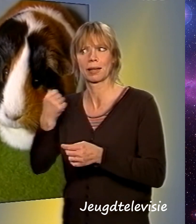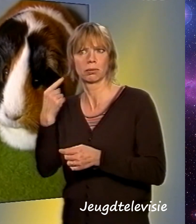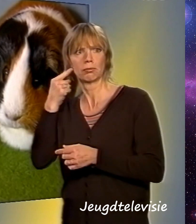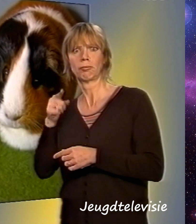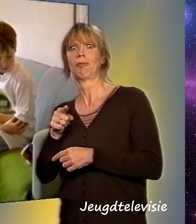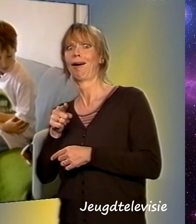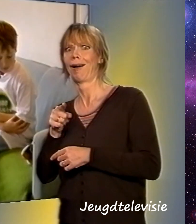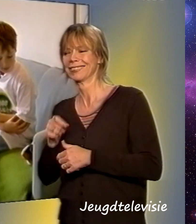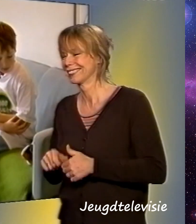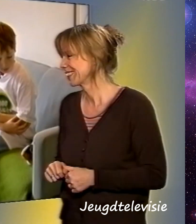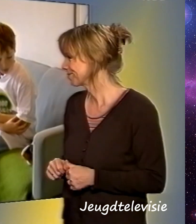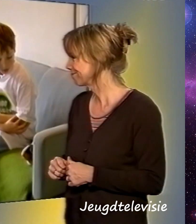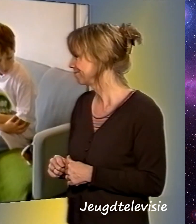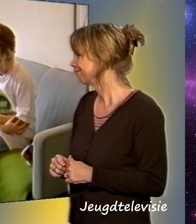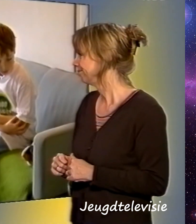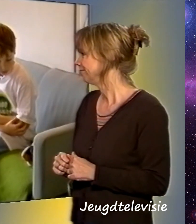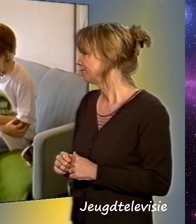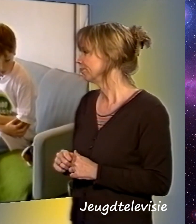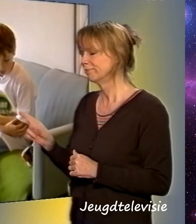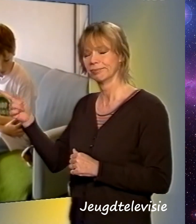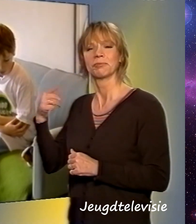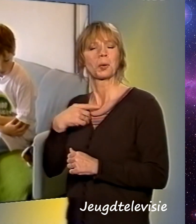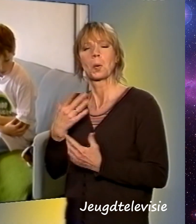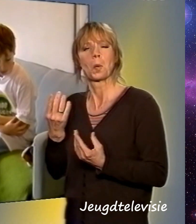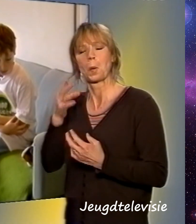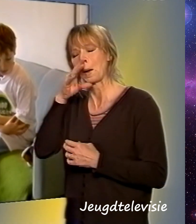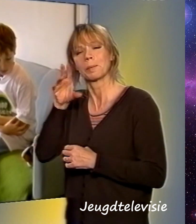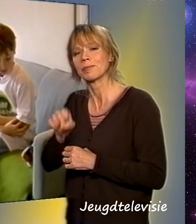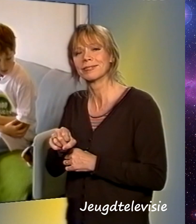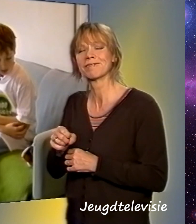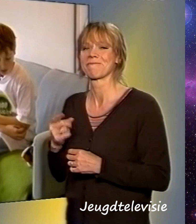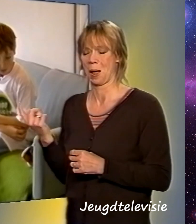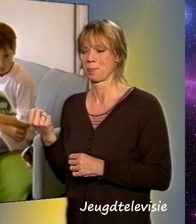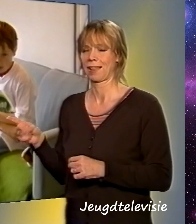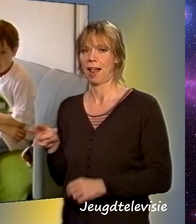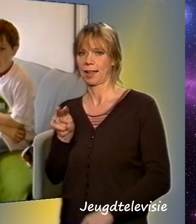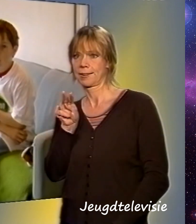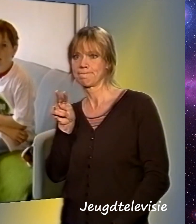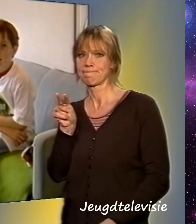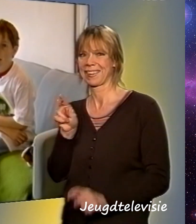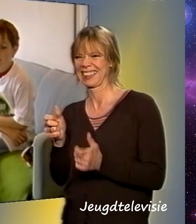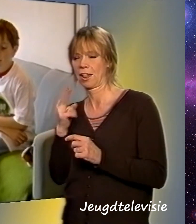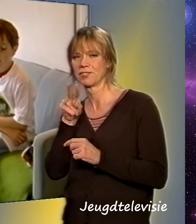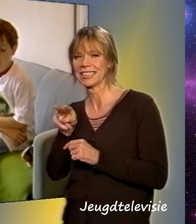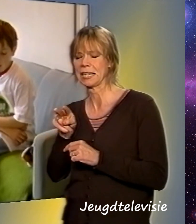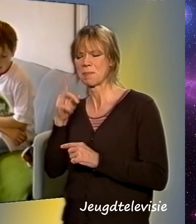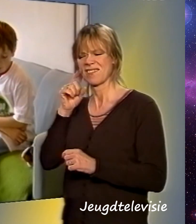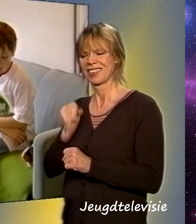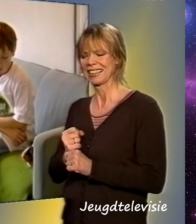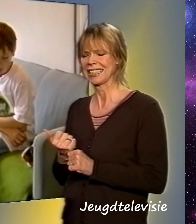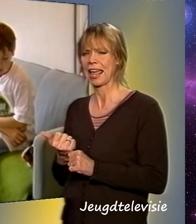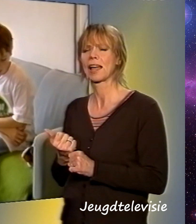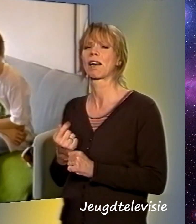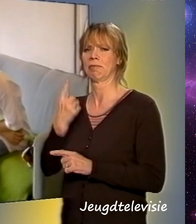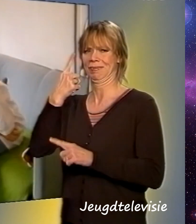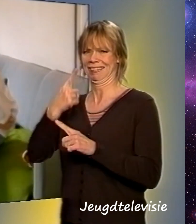mijn cavia van tv-kijken job omdat we er altijd gewoon leuk daar zat te kijken al in door ons kan natuurlijk helemaal zeker en toen